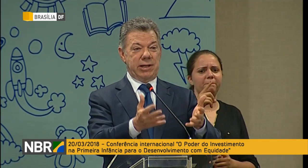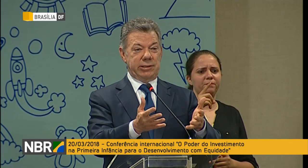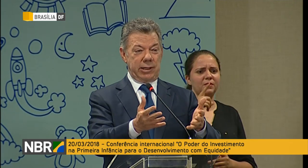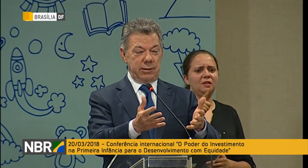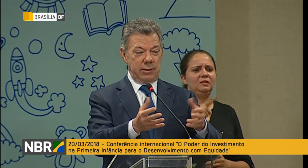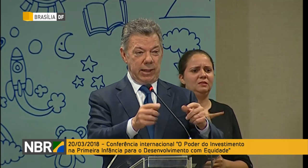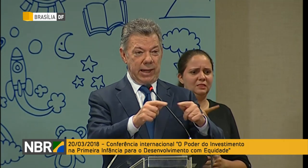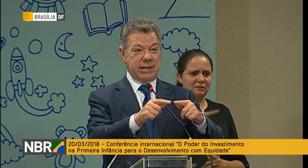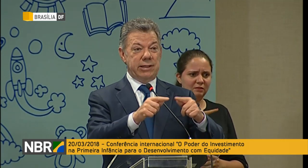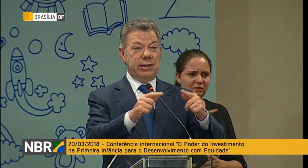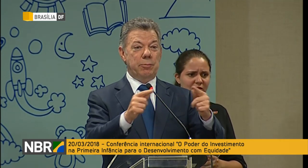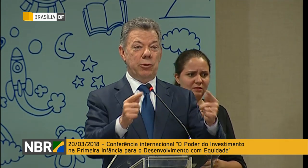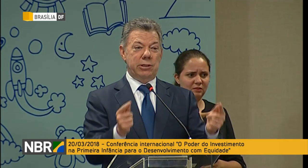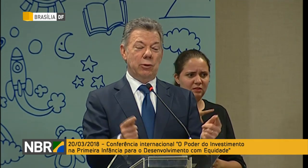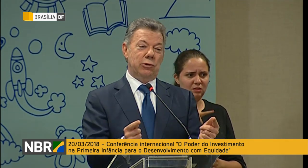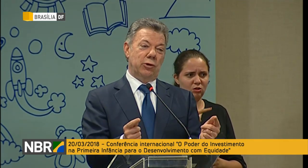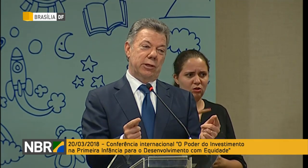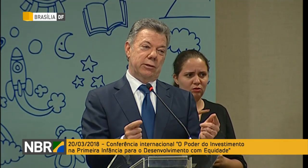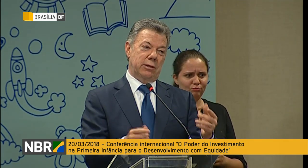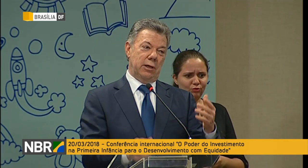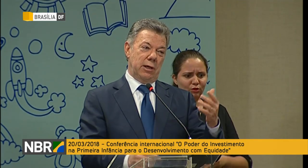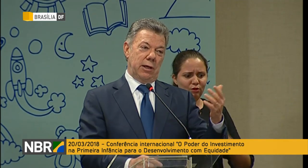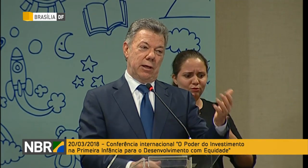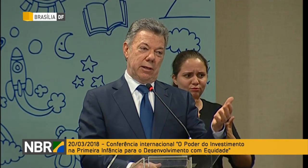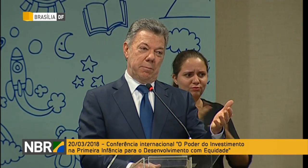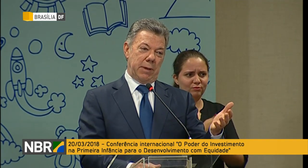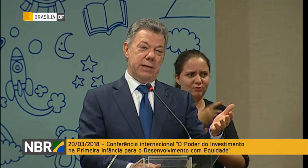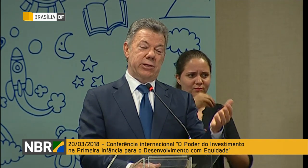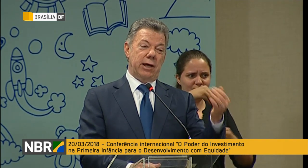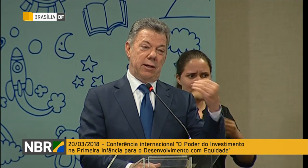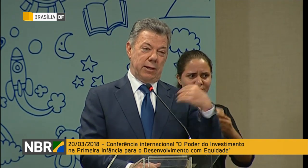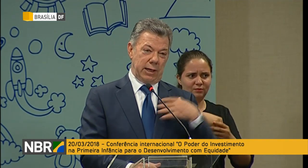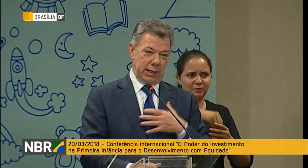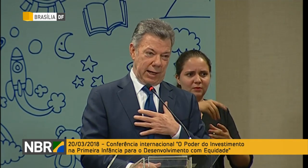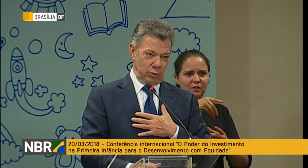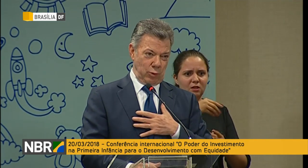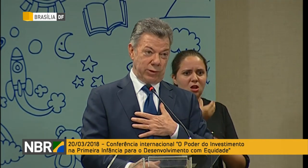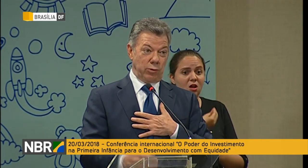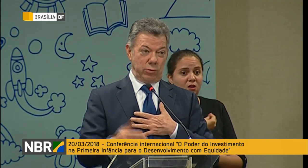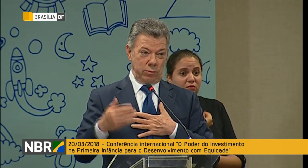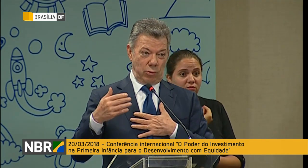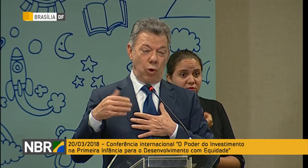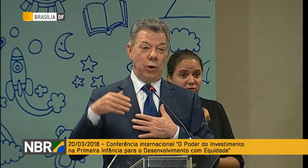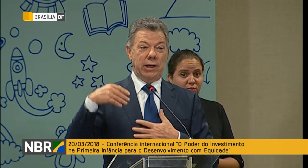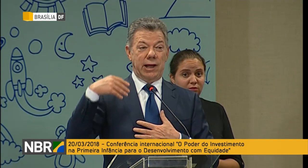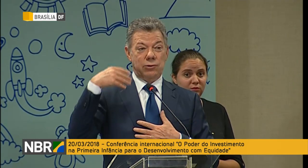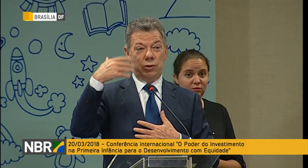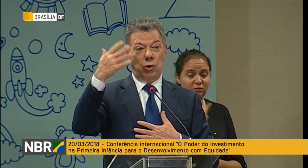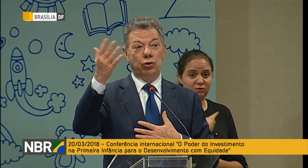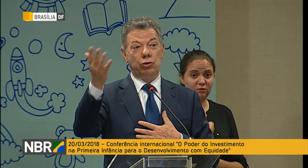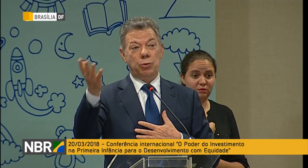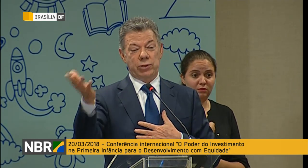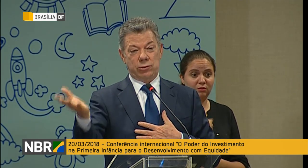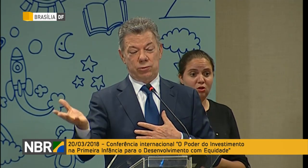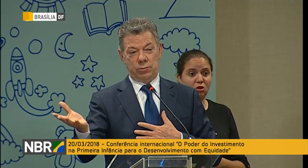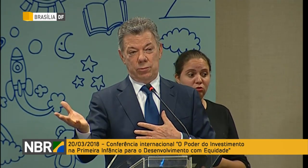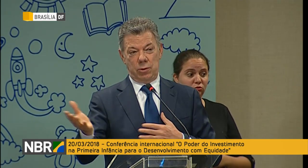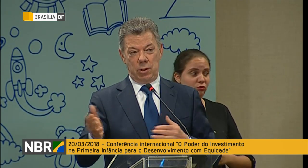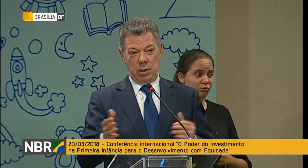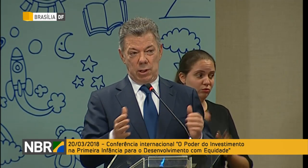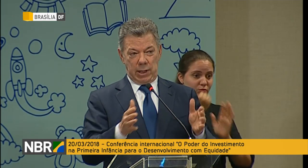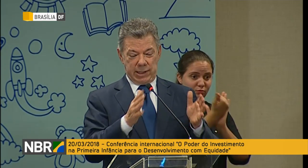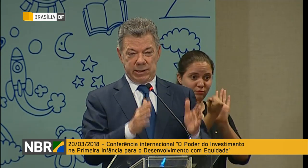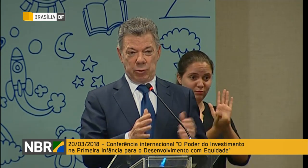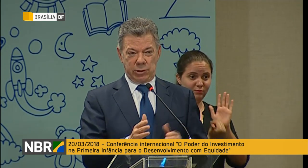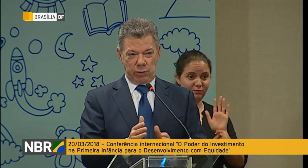dificuldades que foram apresentadas nesse tipo de situações. Vivências no caso nosso e no caso também